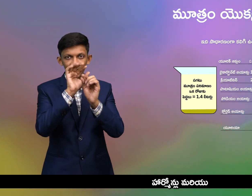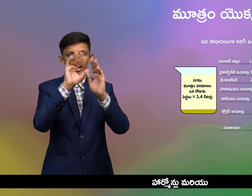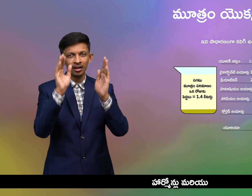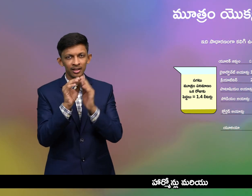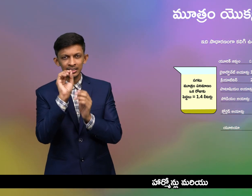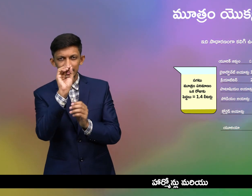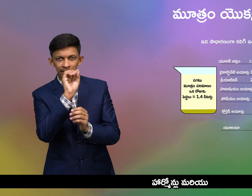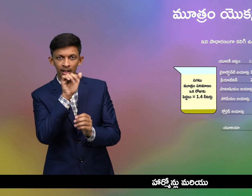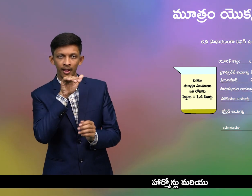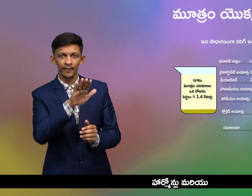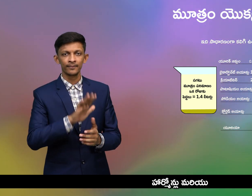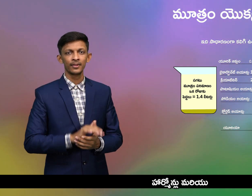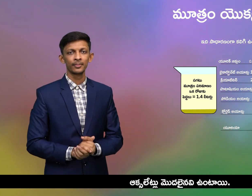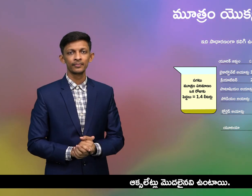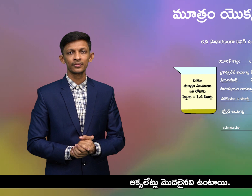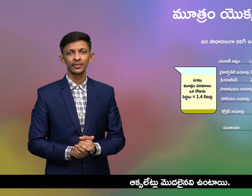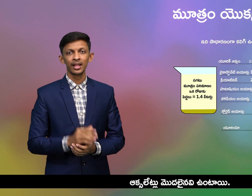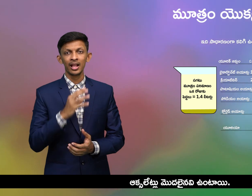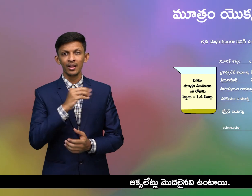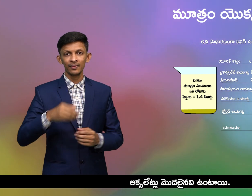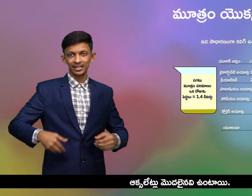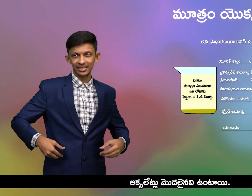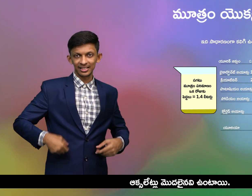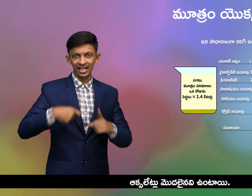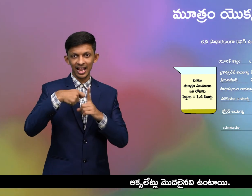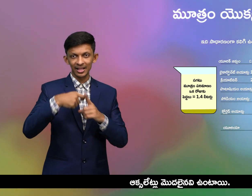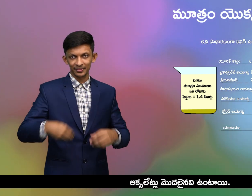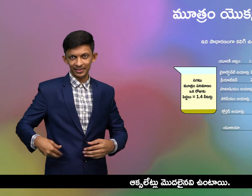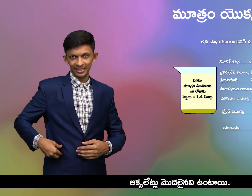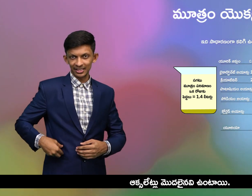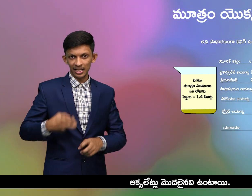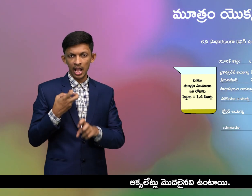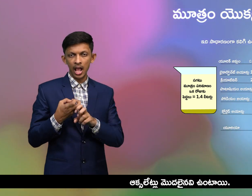హార్మోన్లు మరియు ఆక్సలేట్లు మొదలైనవి ఉంటాయి.